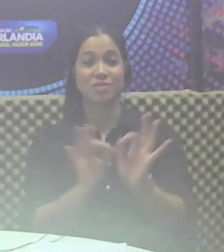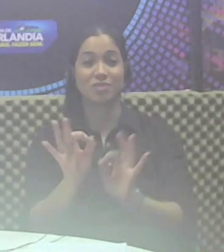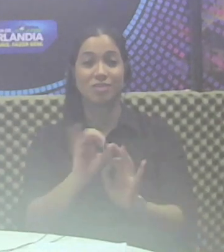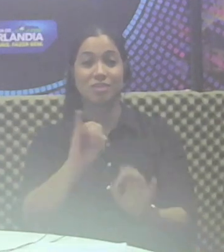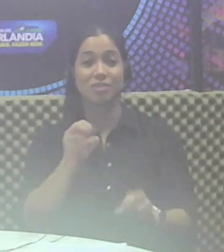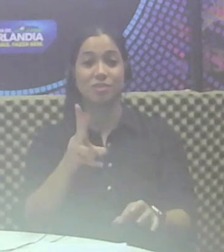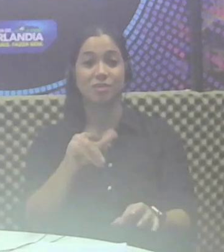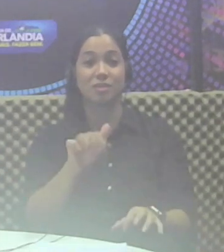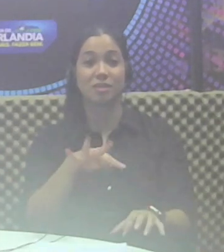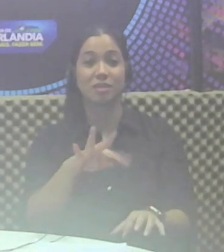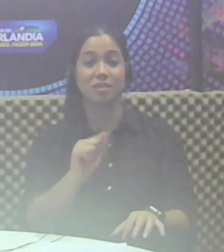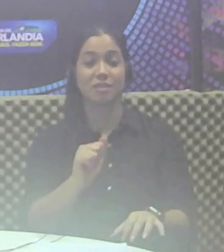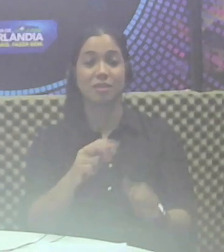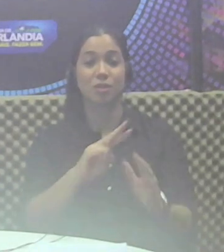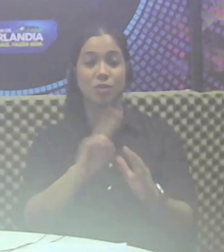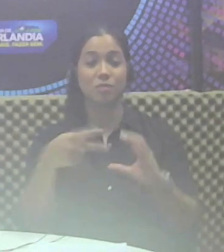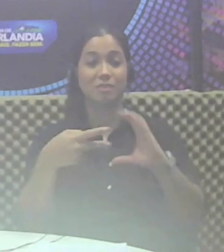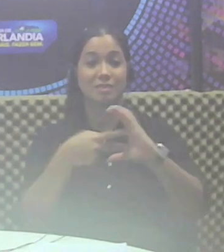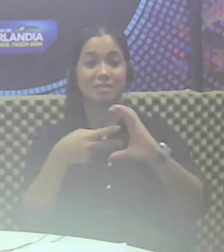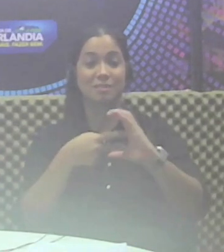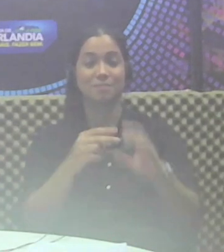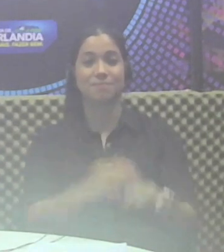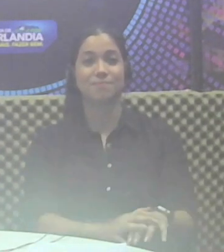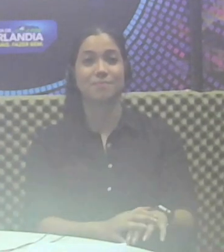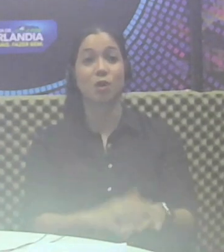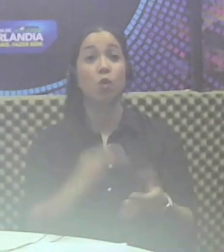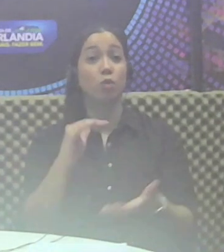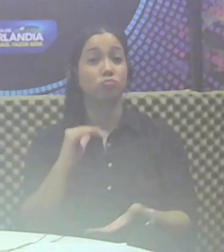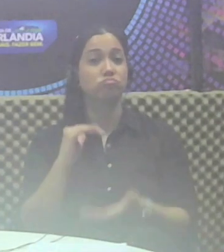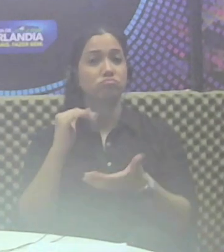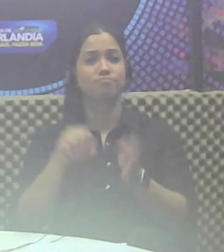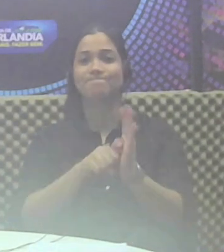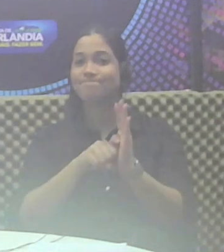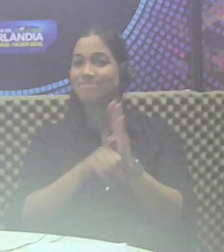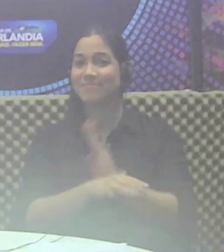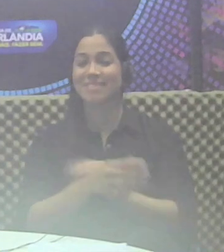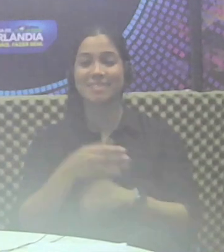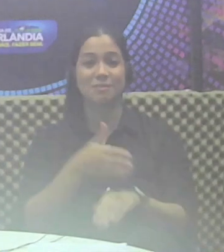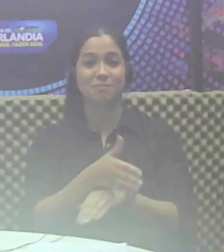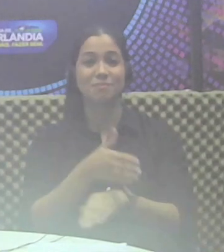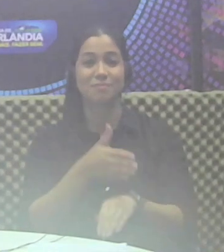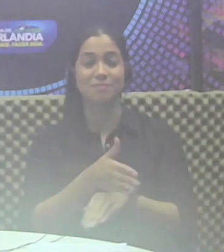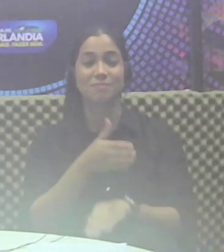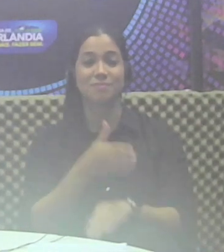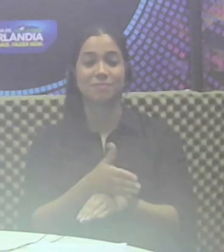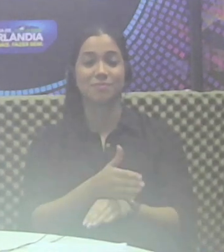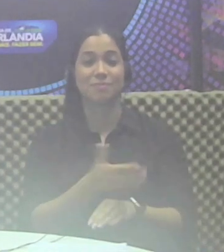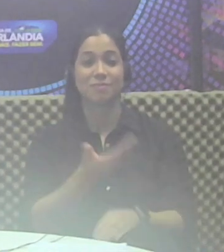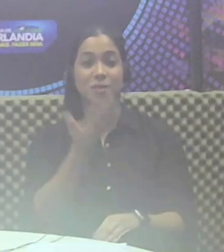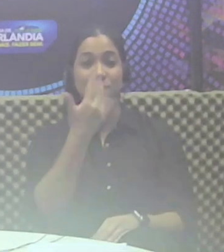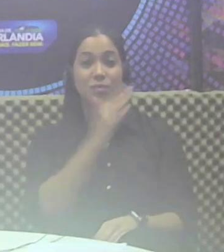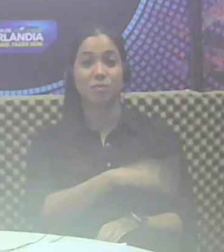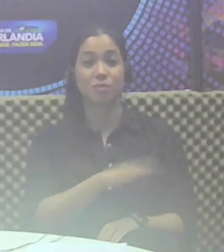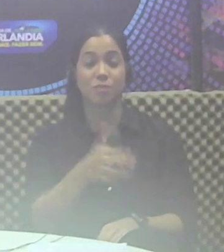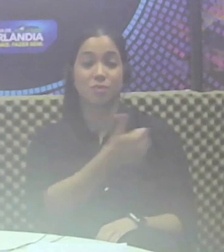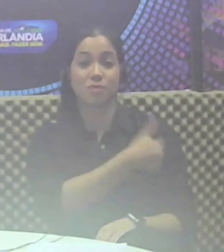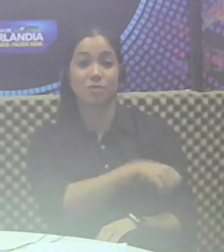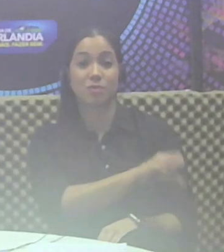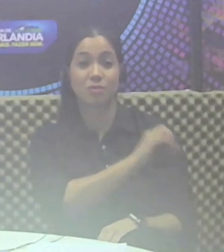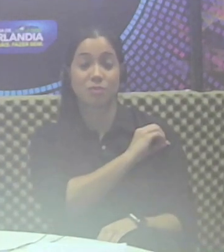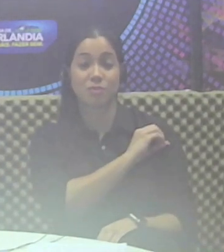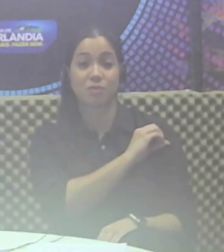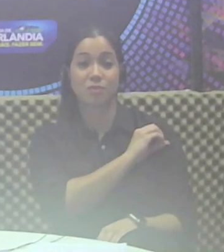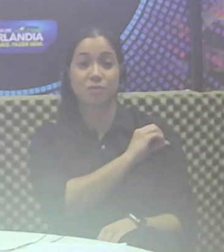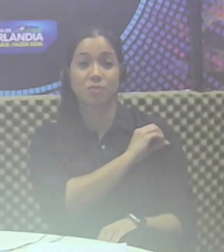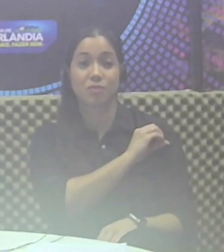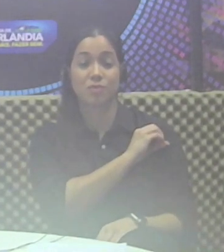Julieta Diniz, o CEMEP. Os kits vão beneficiar quem frequenta a educação infantil, o ensino fundamental, a